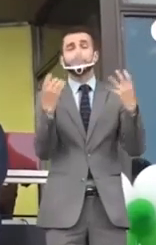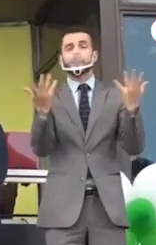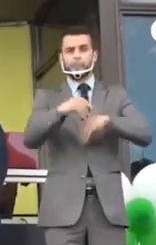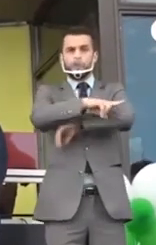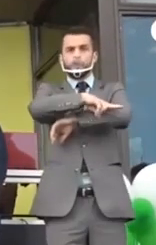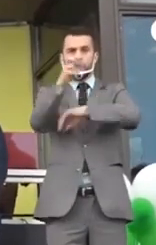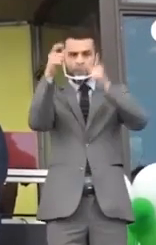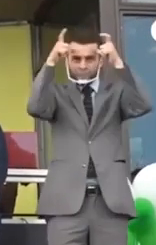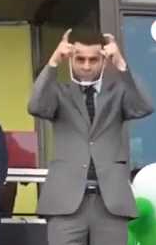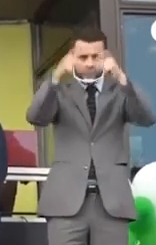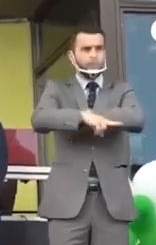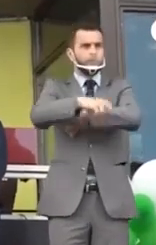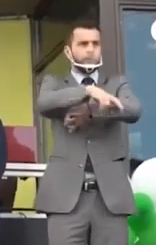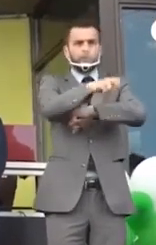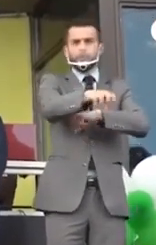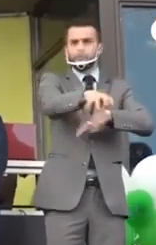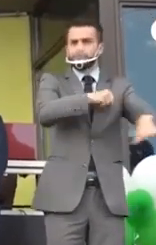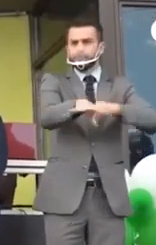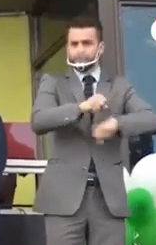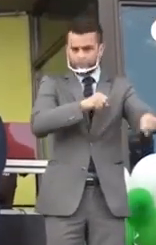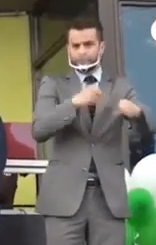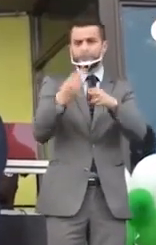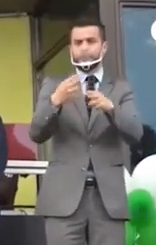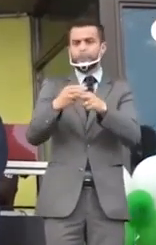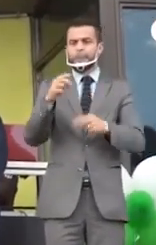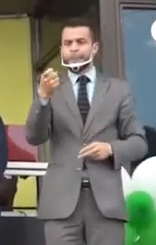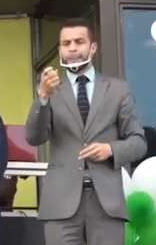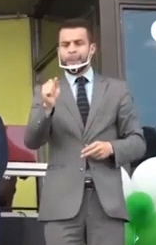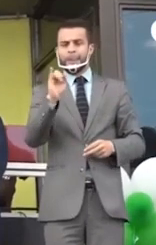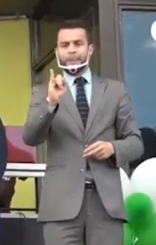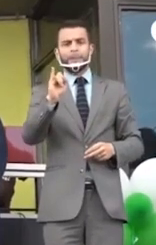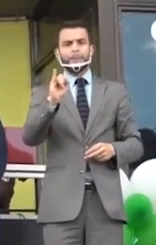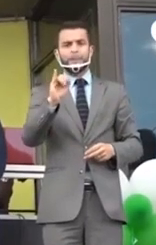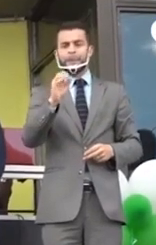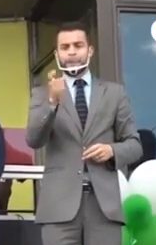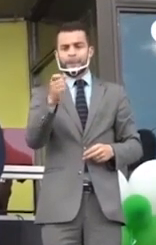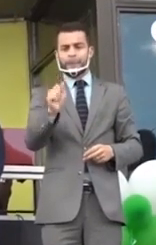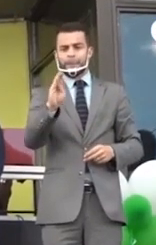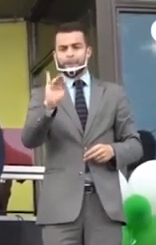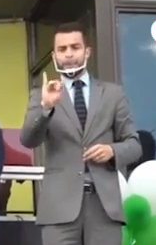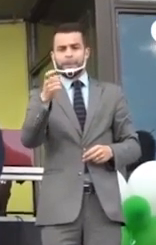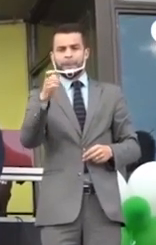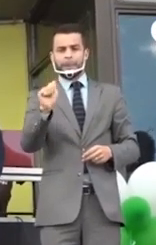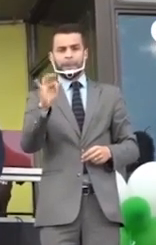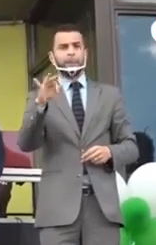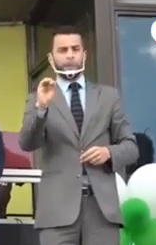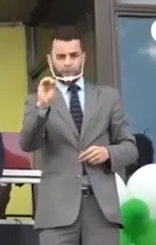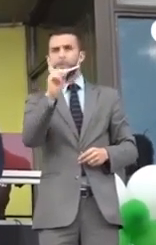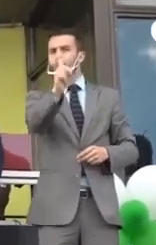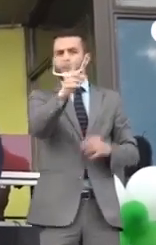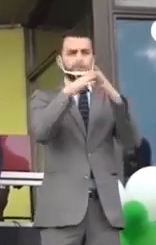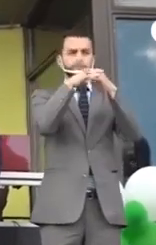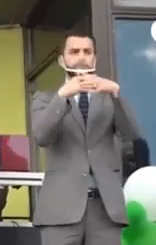para que participaran de la entrega del kite totalmente reparado la actividad contó con la participación de la alcaldesa de bogotá